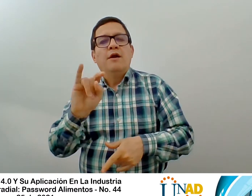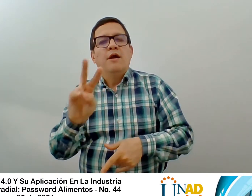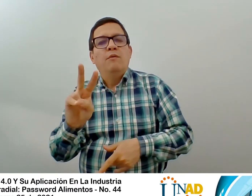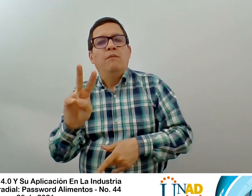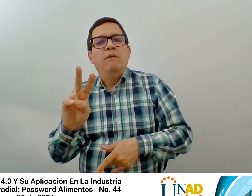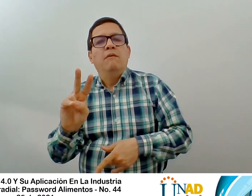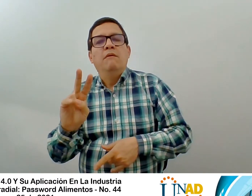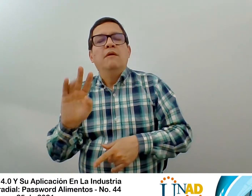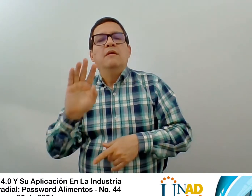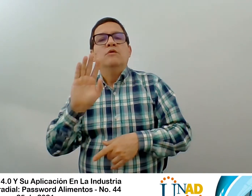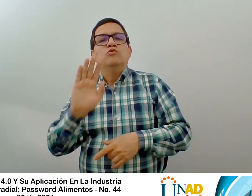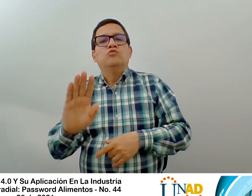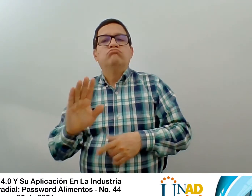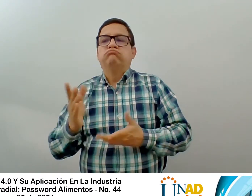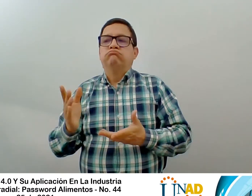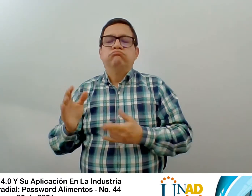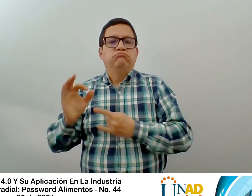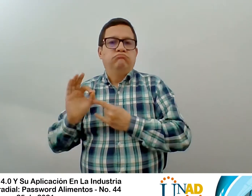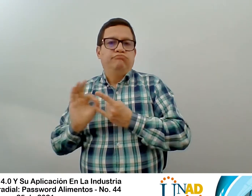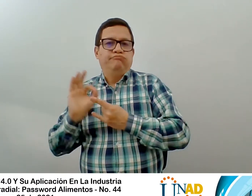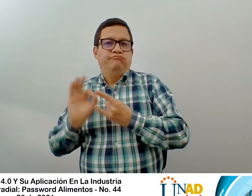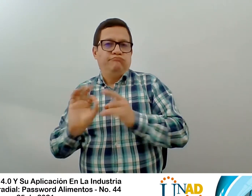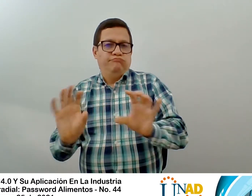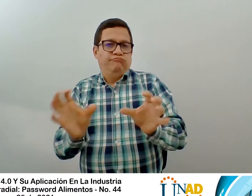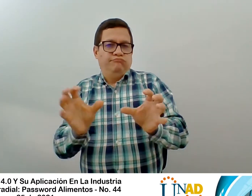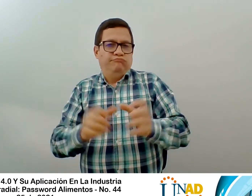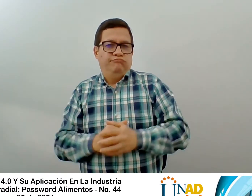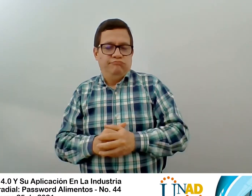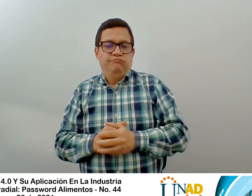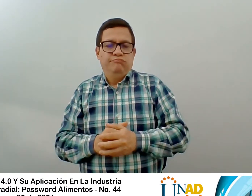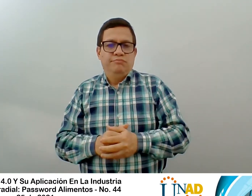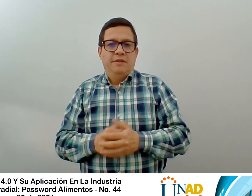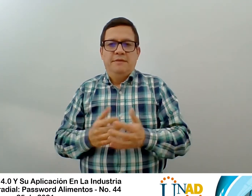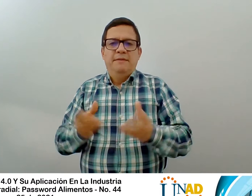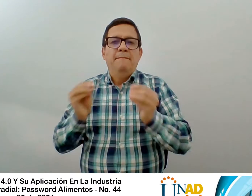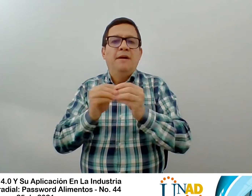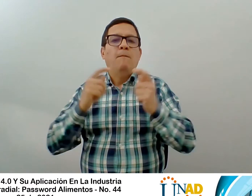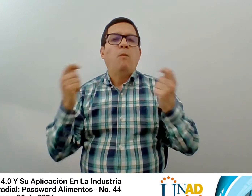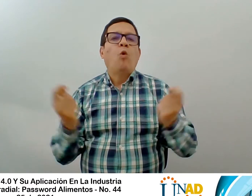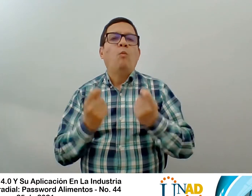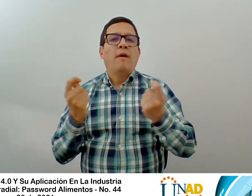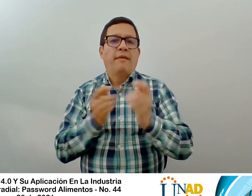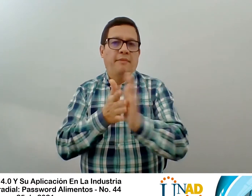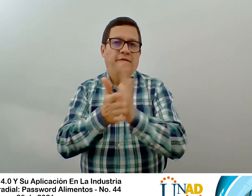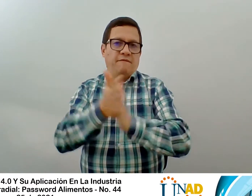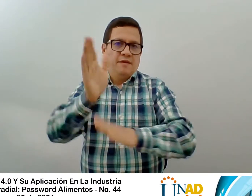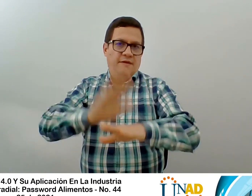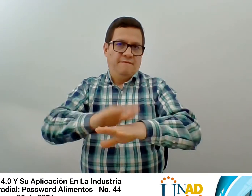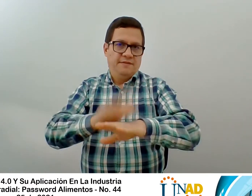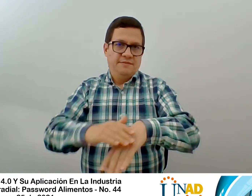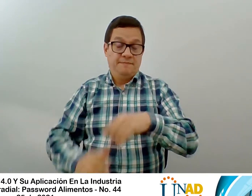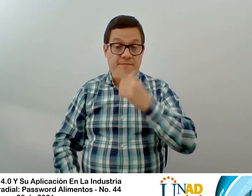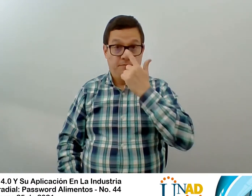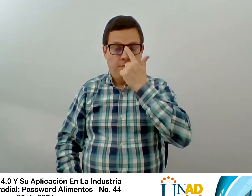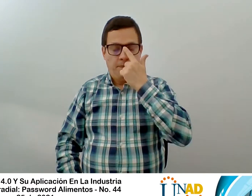y en contados instantes estaremos nuevamente con ustedes. Ya regresamos con Password Alimentos.